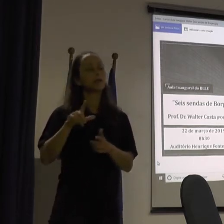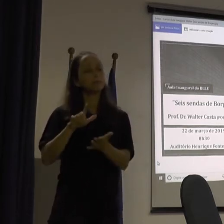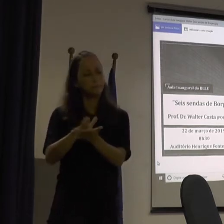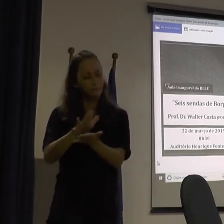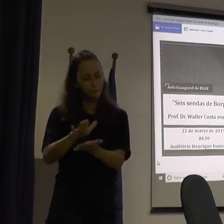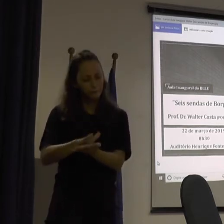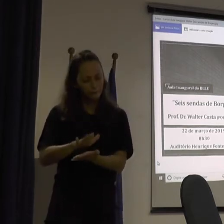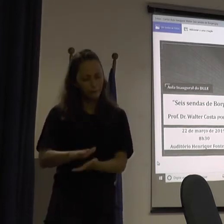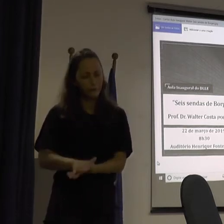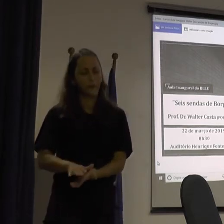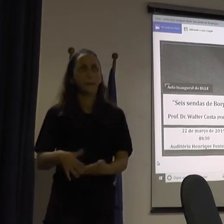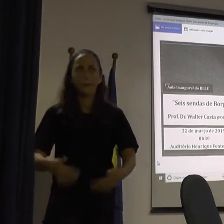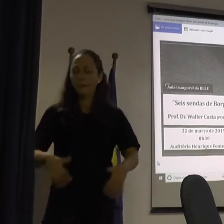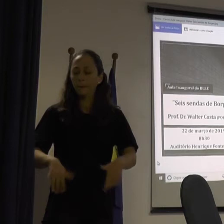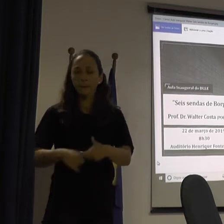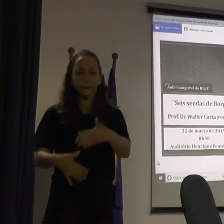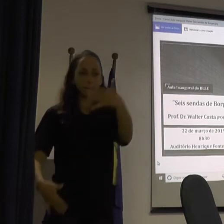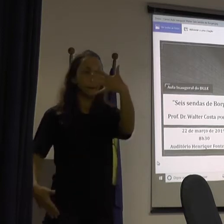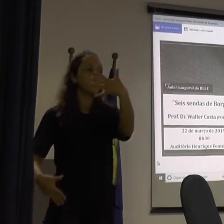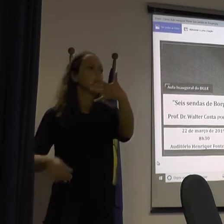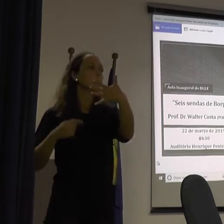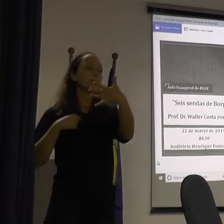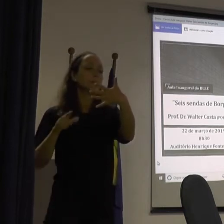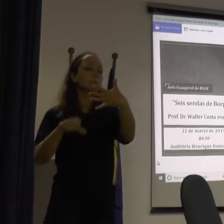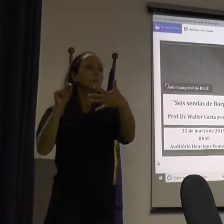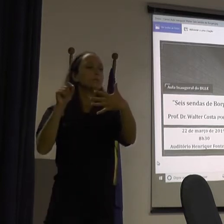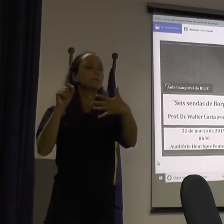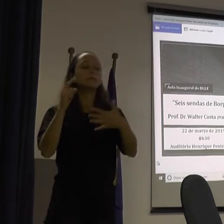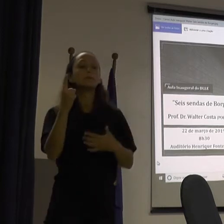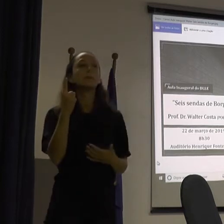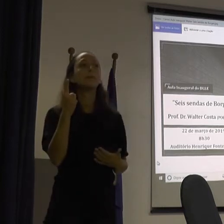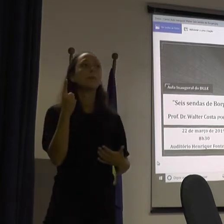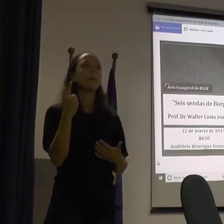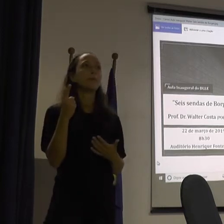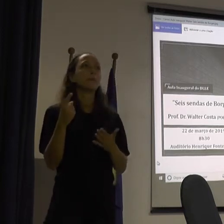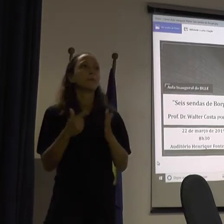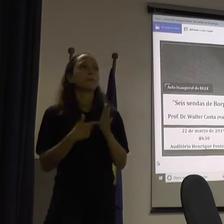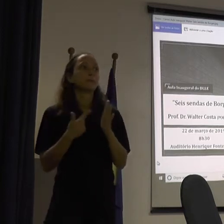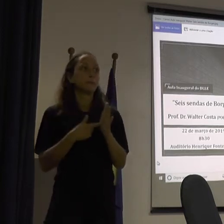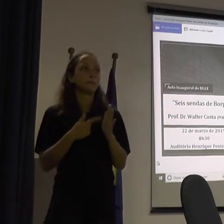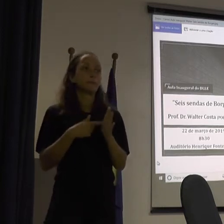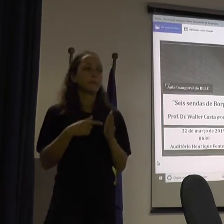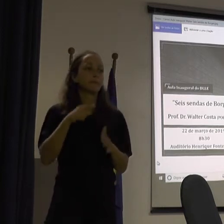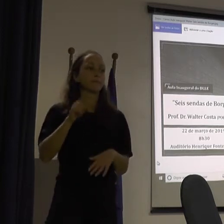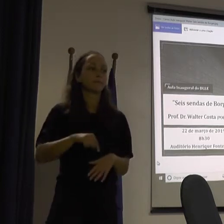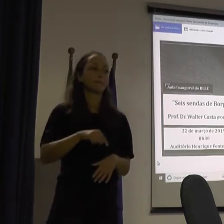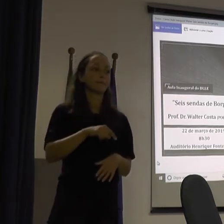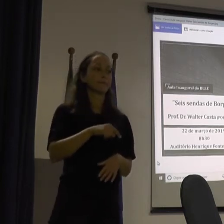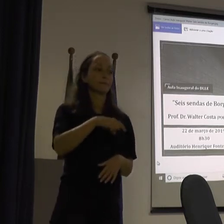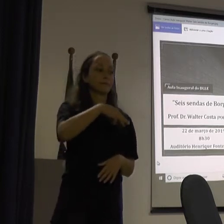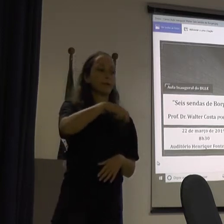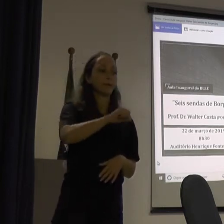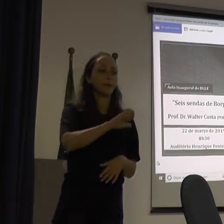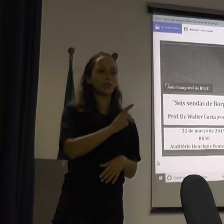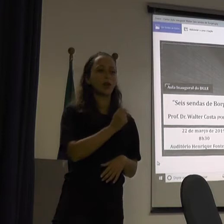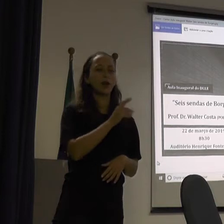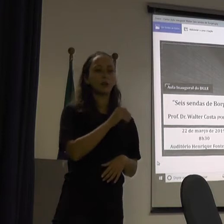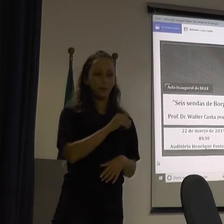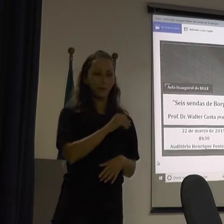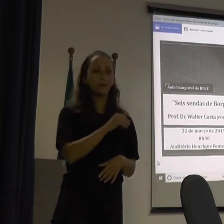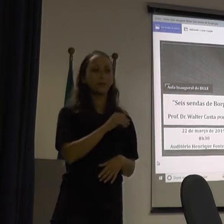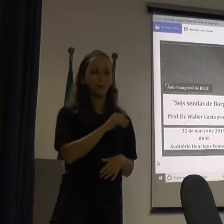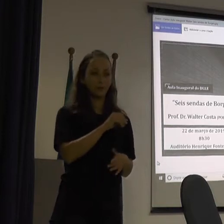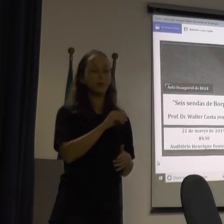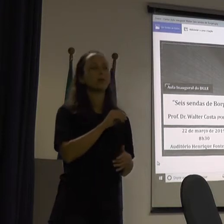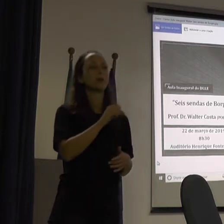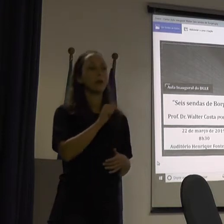publicações, nós temos aqui uma obra aqui, Machado de Assis, Literatura e Tradução, né?